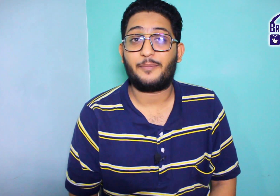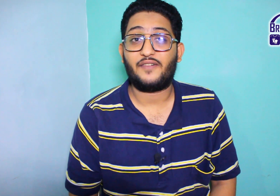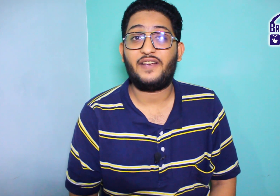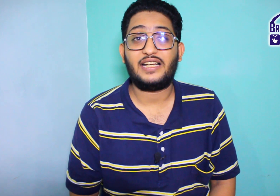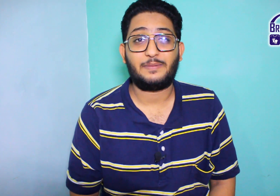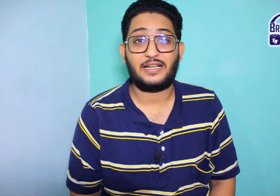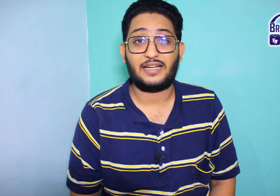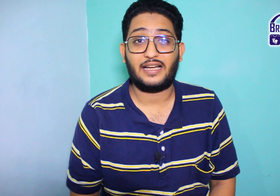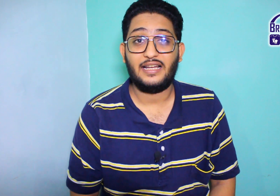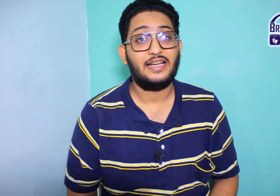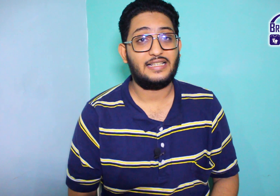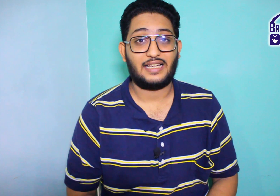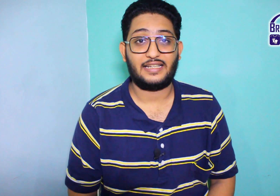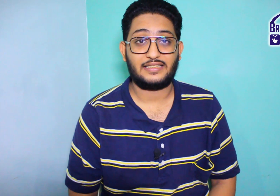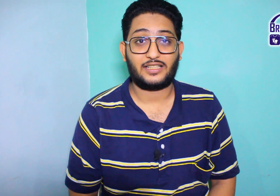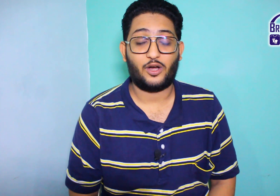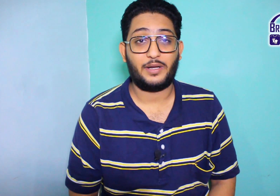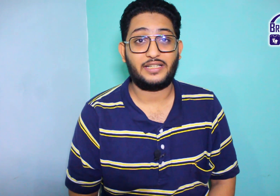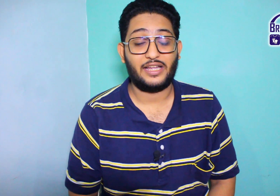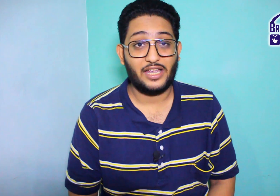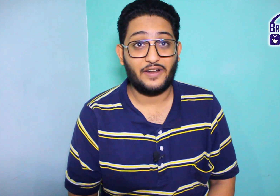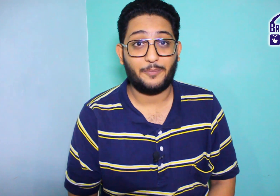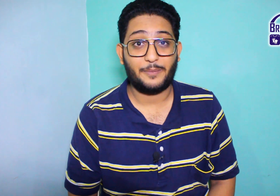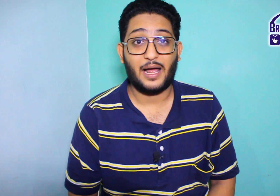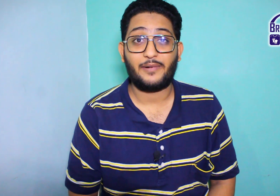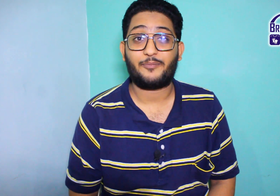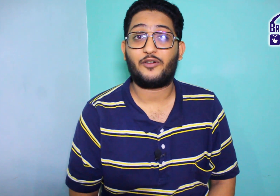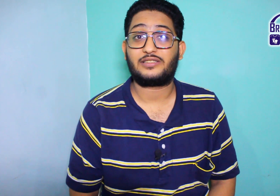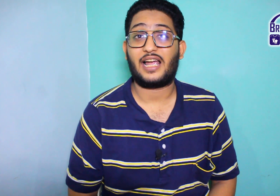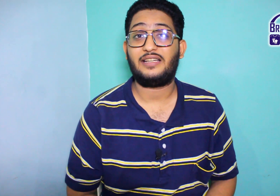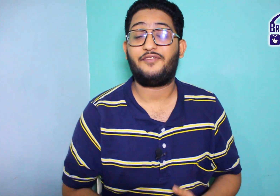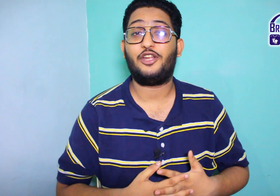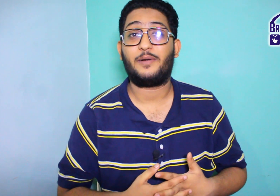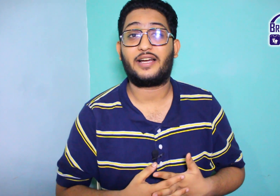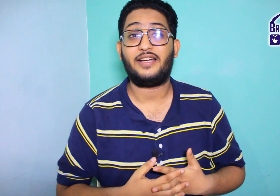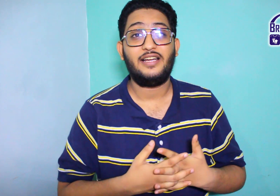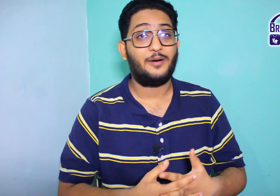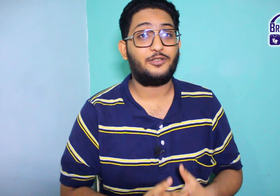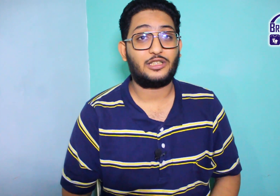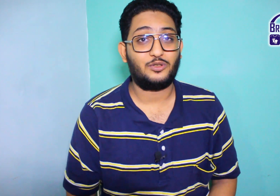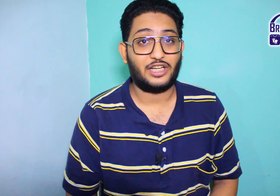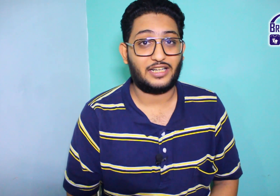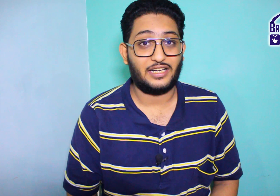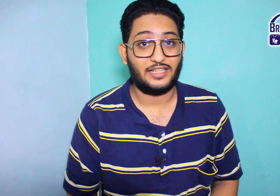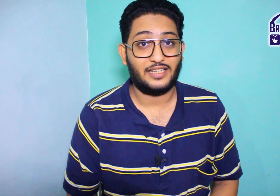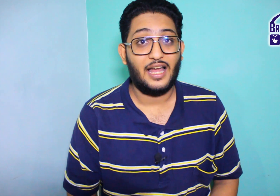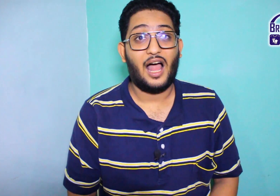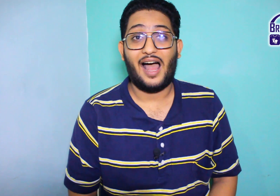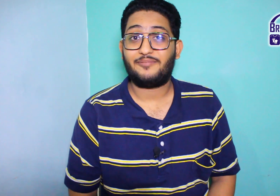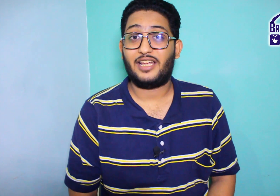का फिंगर स्पेल करना है इस साइन के साथ, और मेरे ये दिए हुए नंबर पे आपने अपने व्हाट साइन की वीडियो बना के मुझे जरूर शेयर करनी है। आप एक